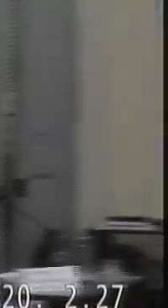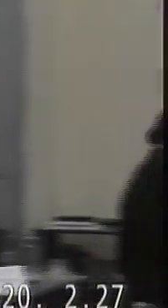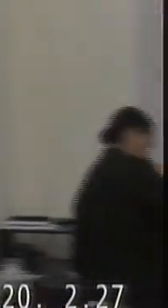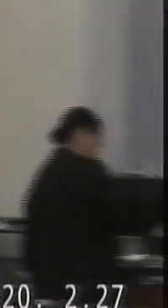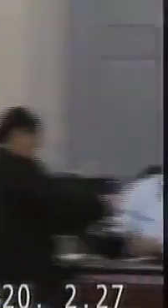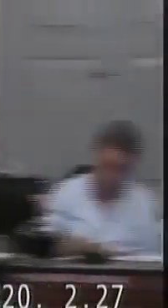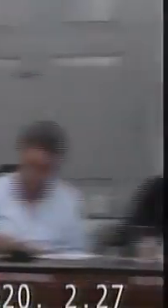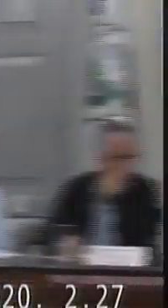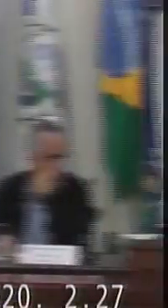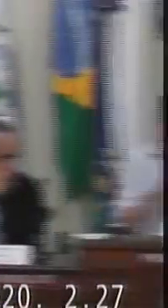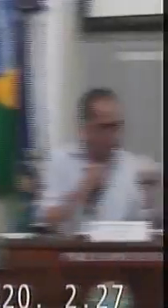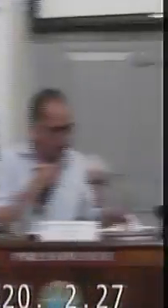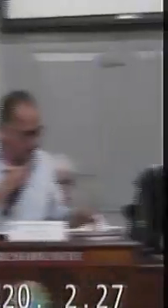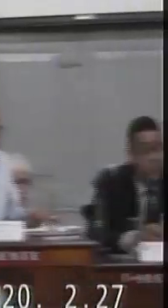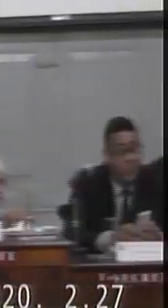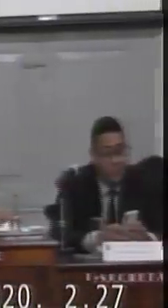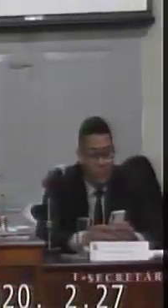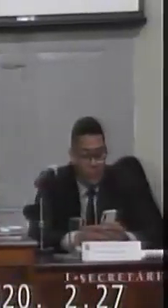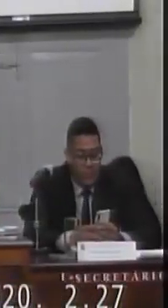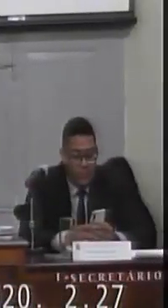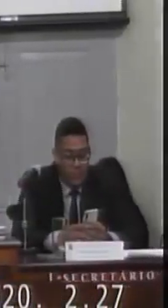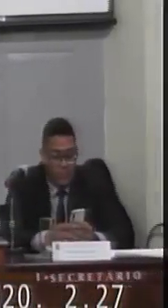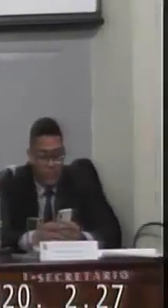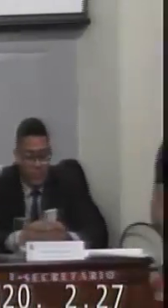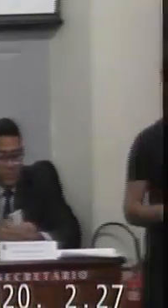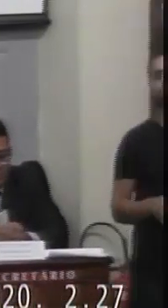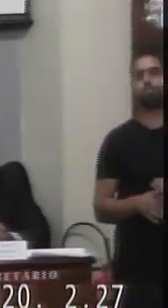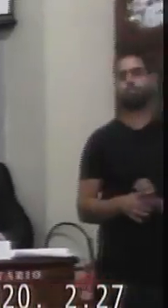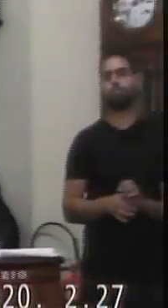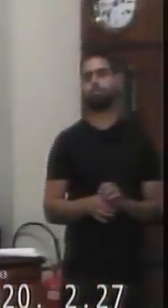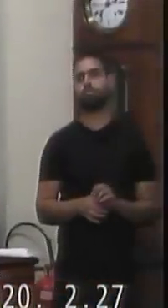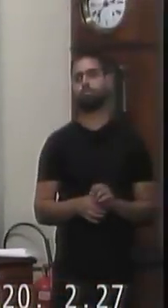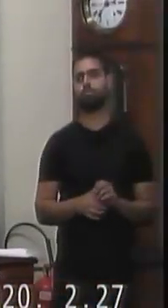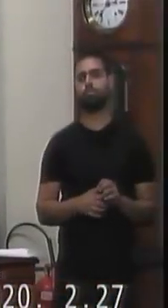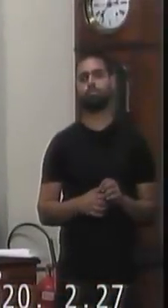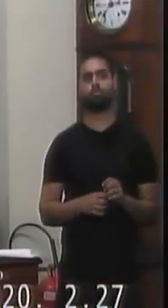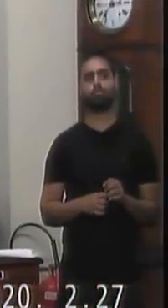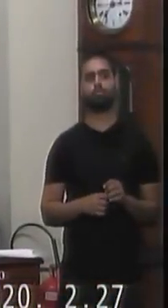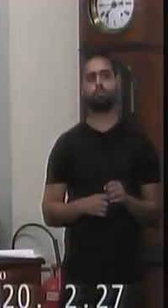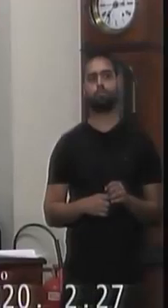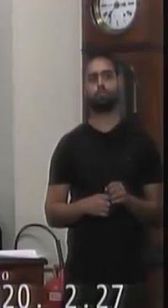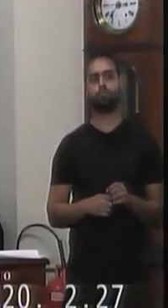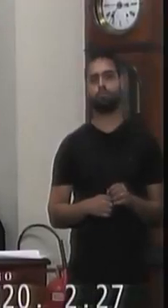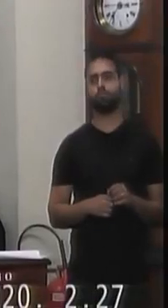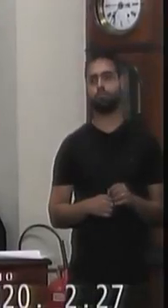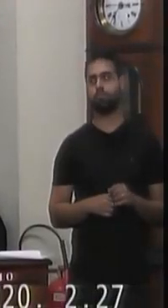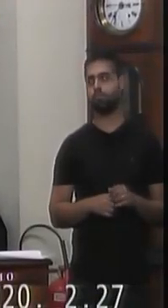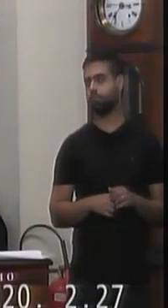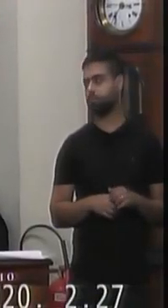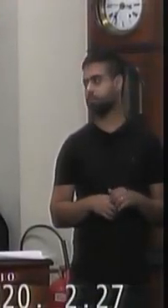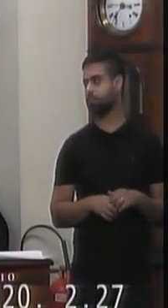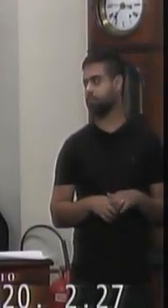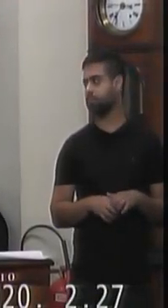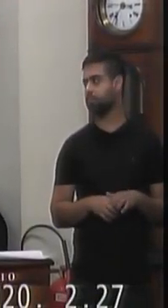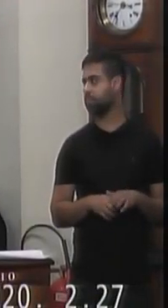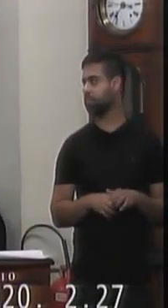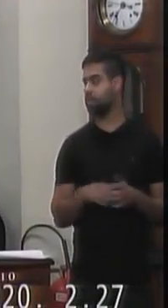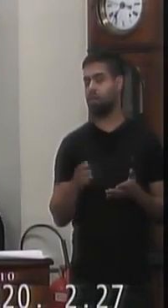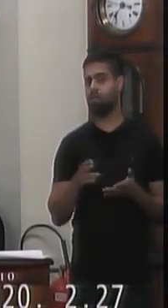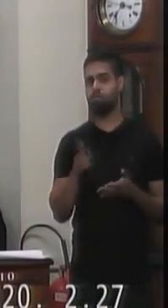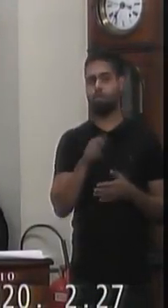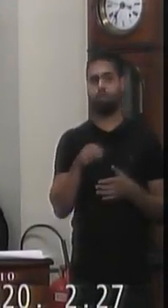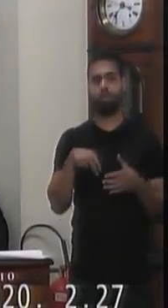Próximo vereador, vereador David Barbosa Nogueira, vereador Fábio Antônio Pires Jorge, eu não vou fazer uso da tribuna, eu